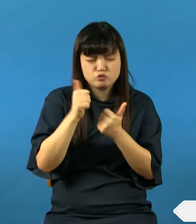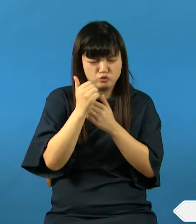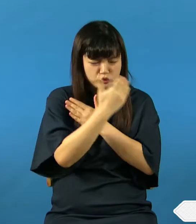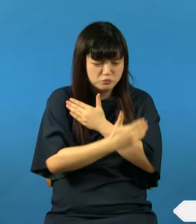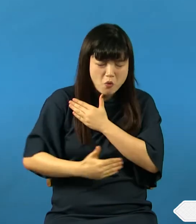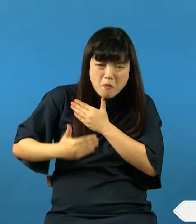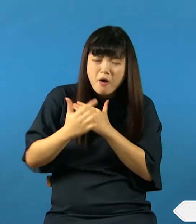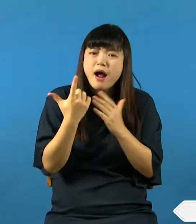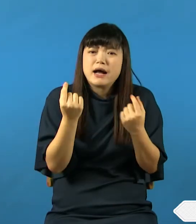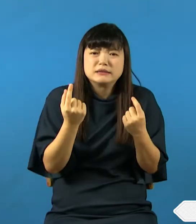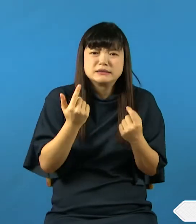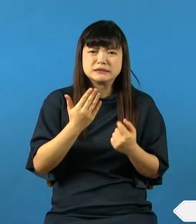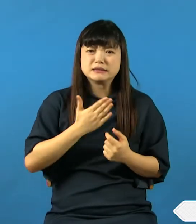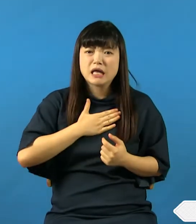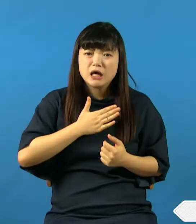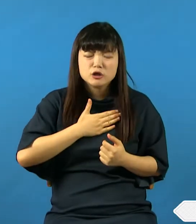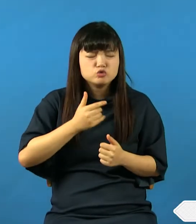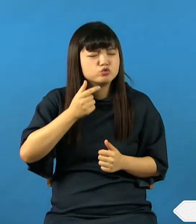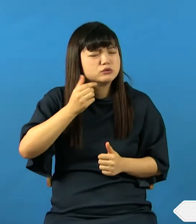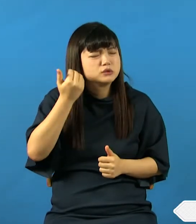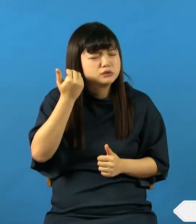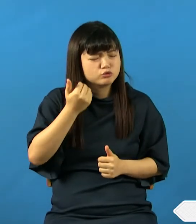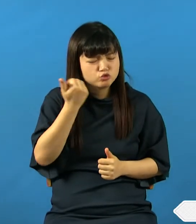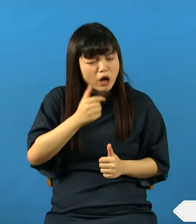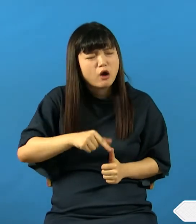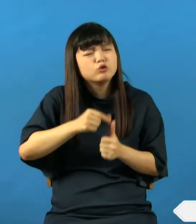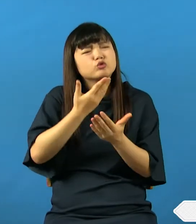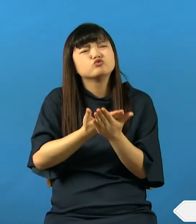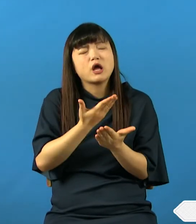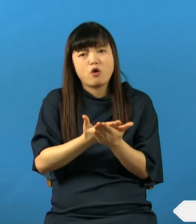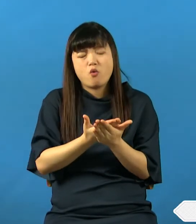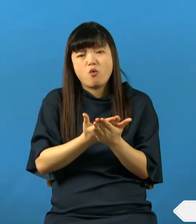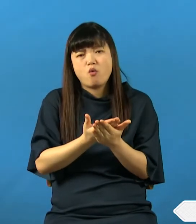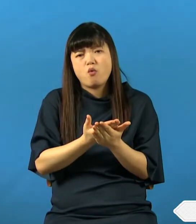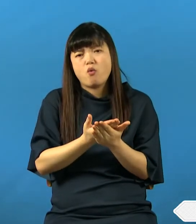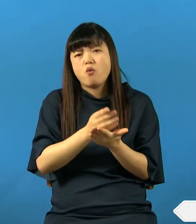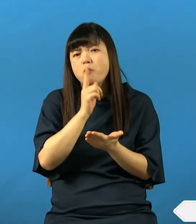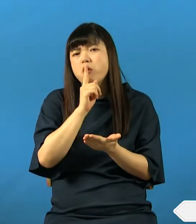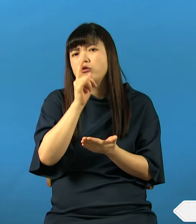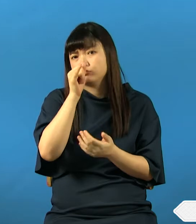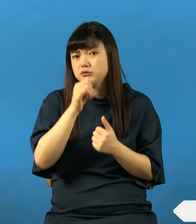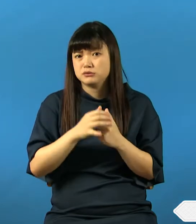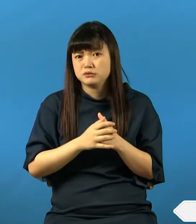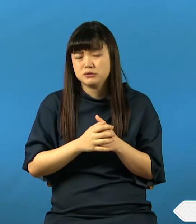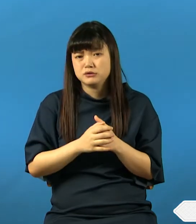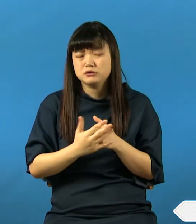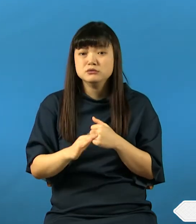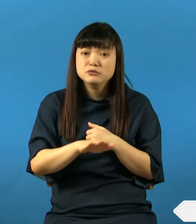썩은 시체와 같은 육신에서 나를 좀 건져내 달라고 탄식을 하는 것입니다.